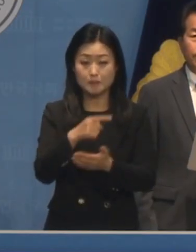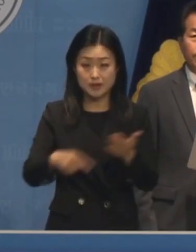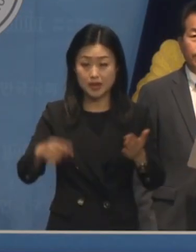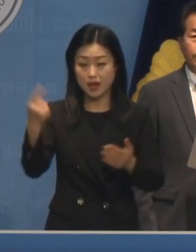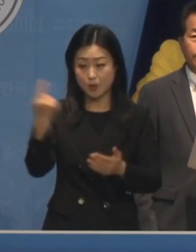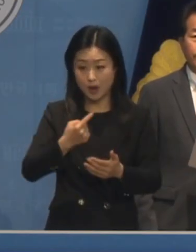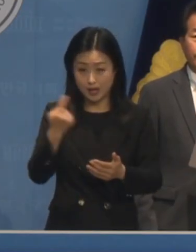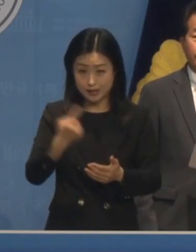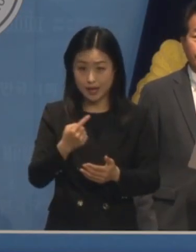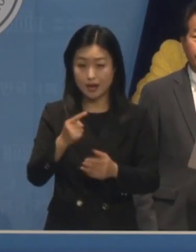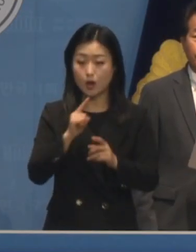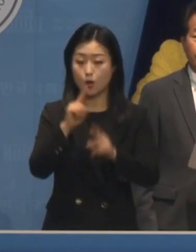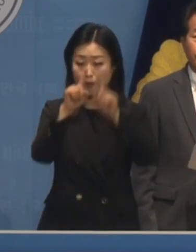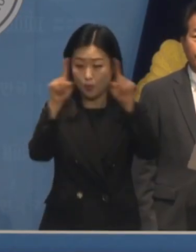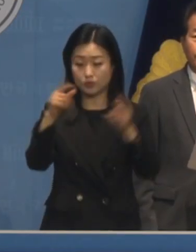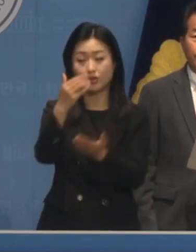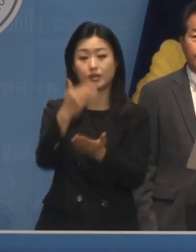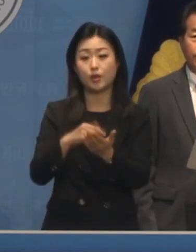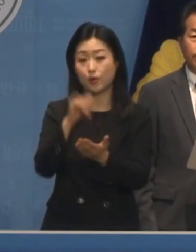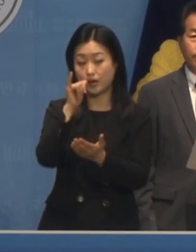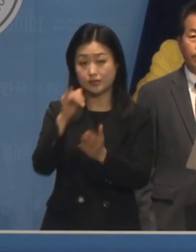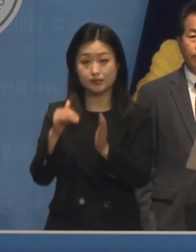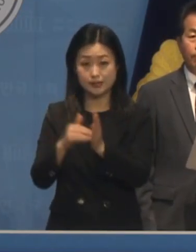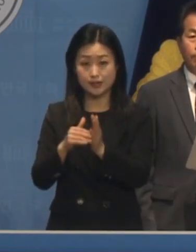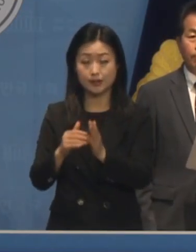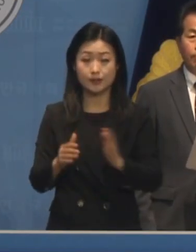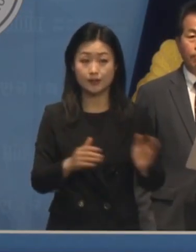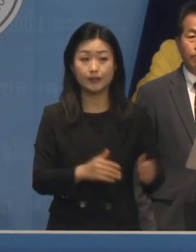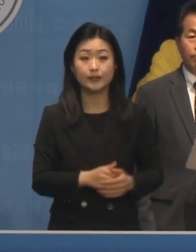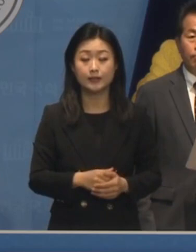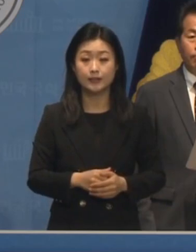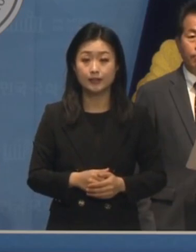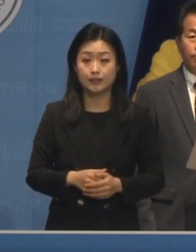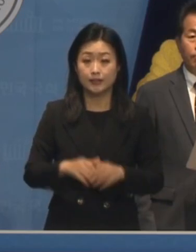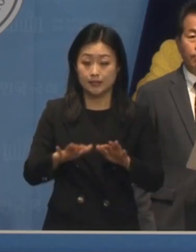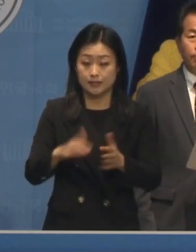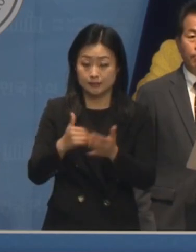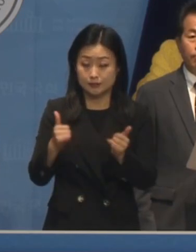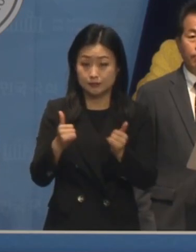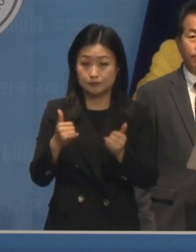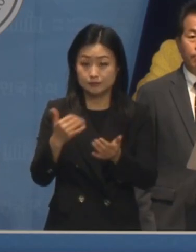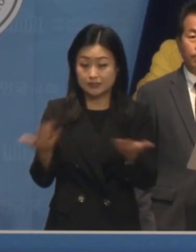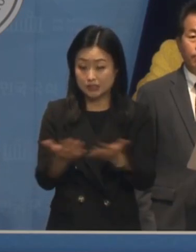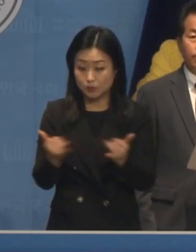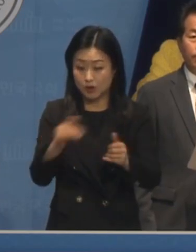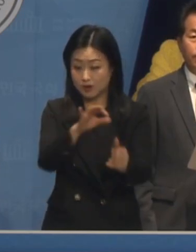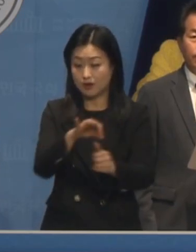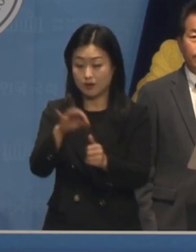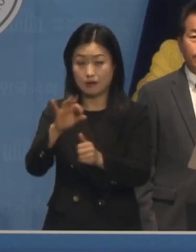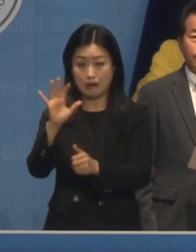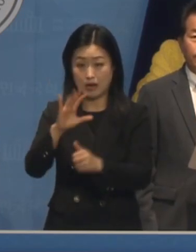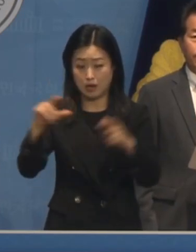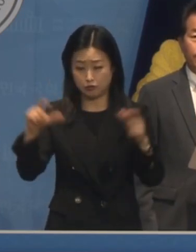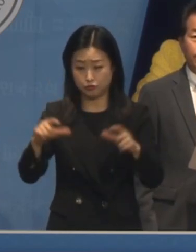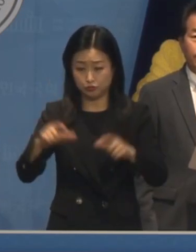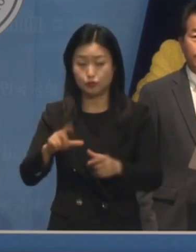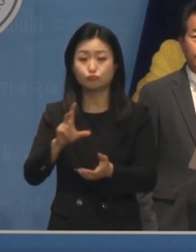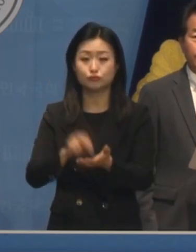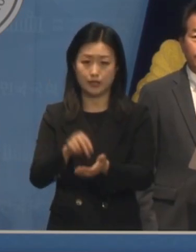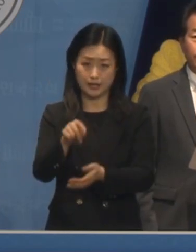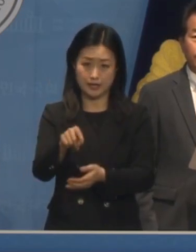결론을 내립니다 4단계 필요인력 충 문제가 불이행된 것도 바로 문제의 보고서입니다